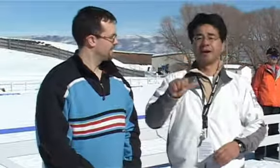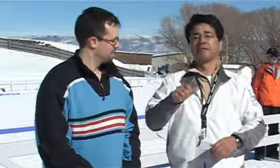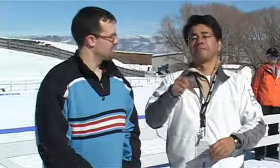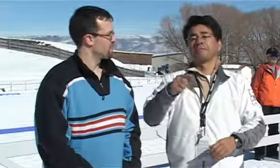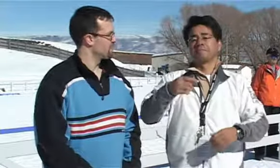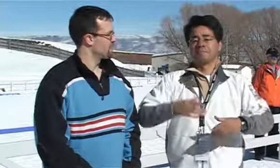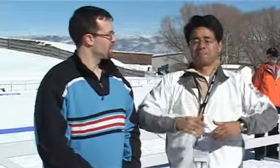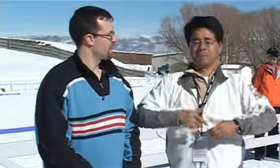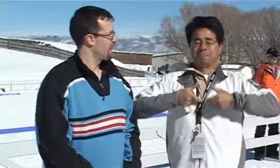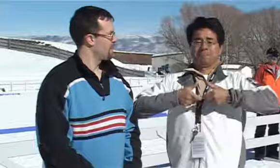hat Haraka